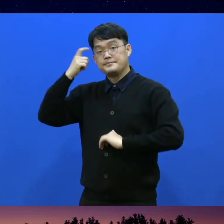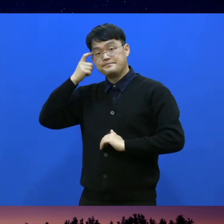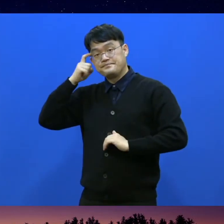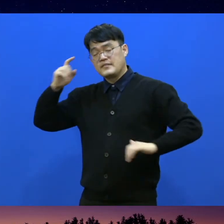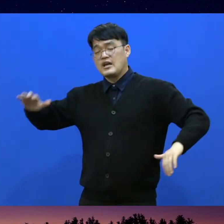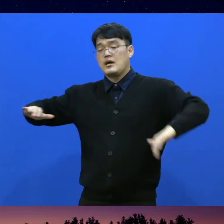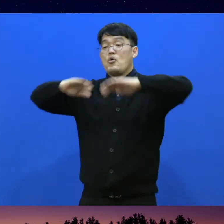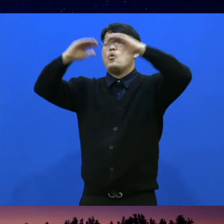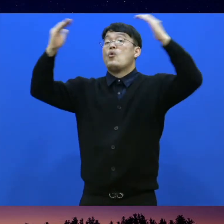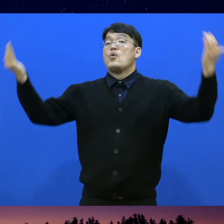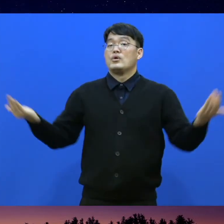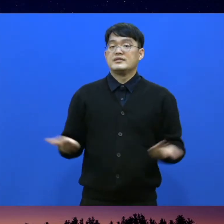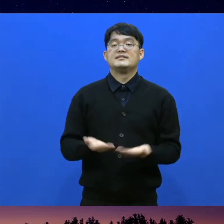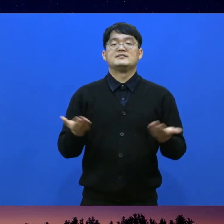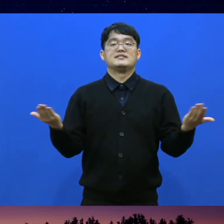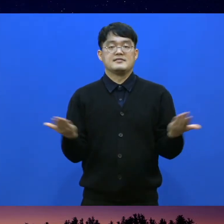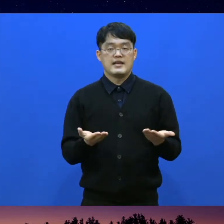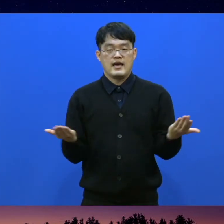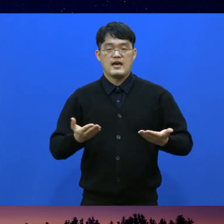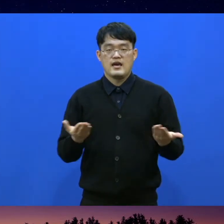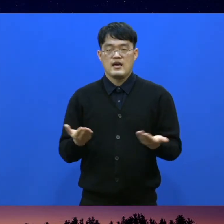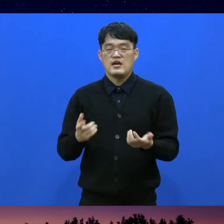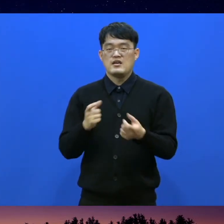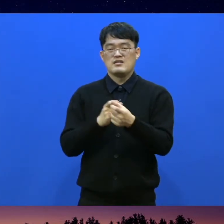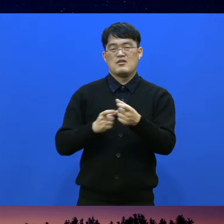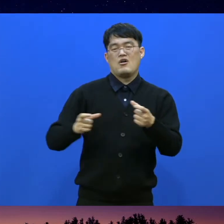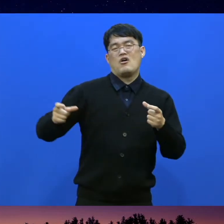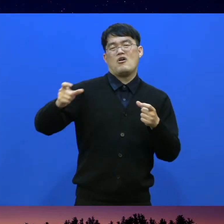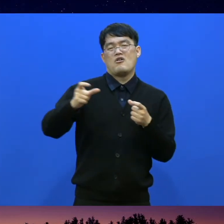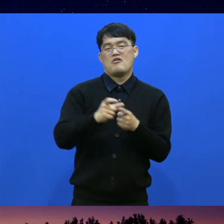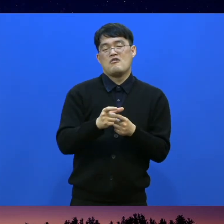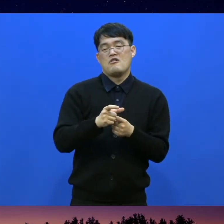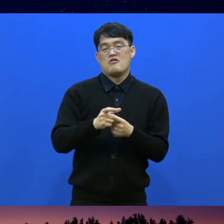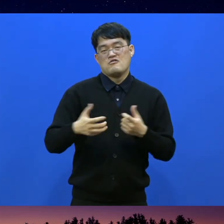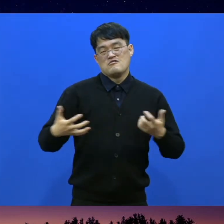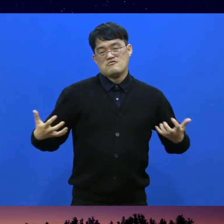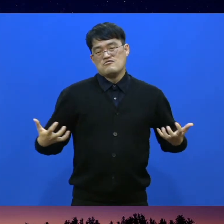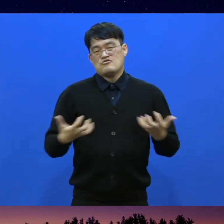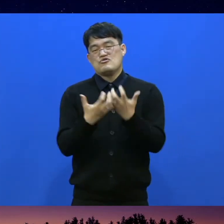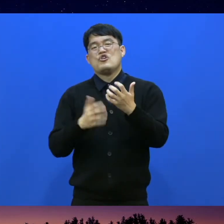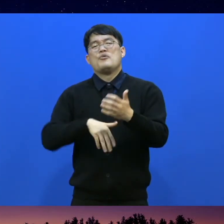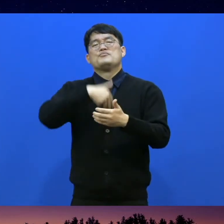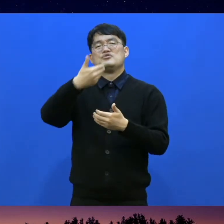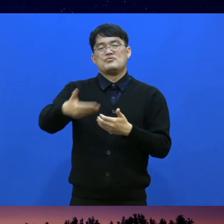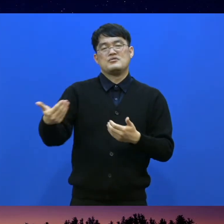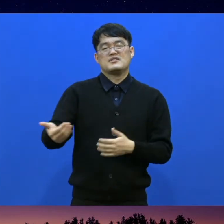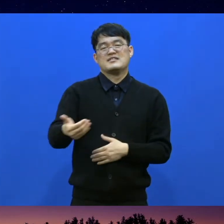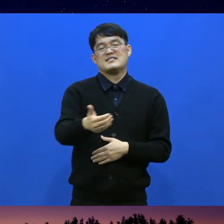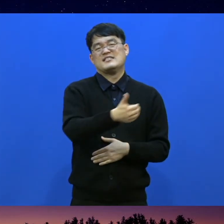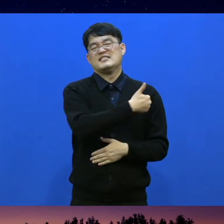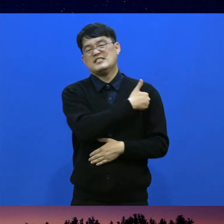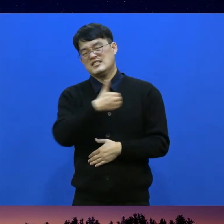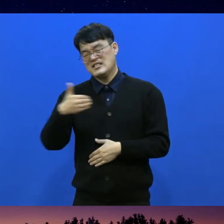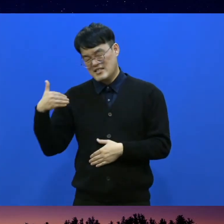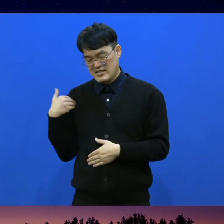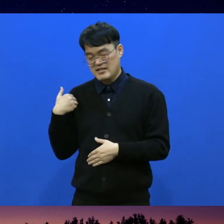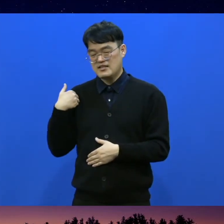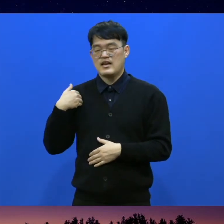생각하는 모든 것을 더 넘치도록